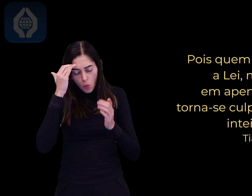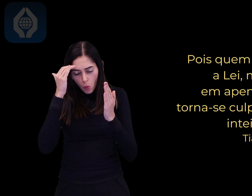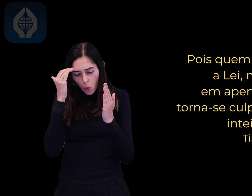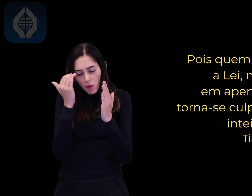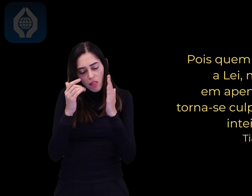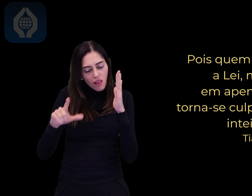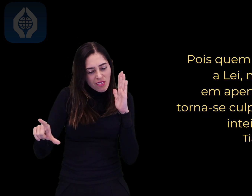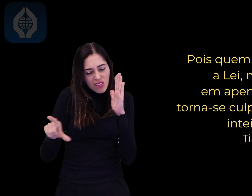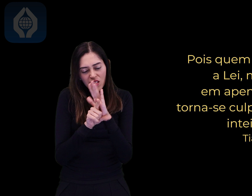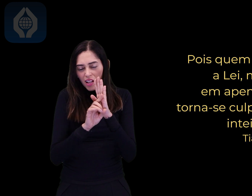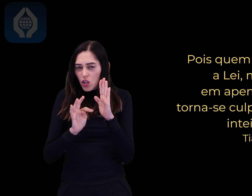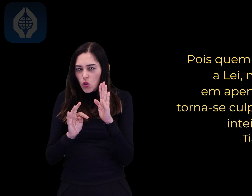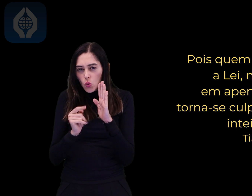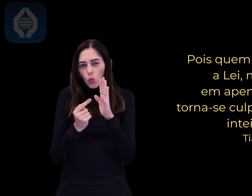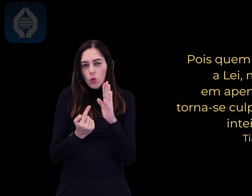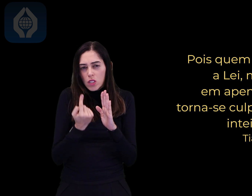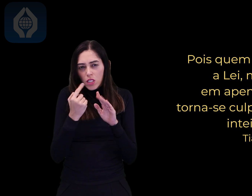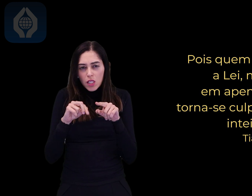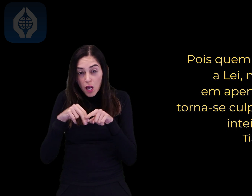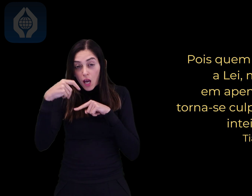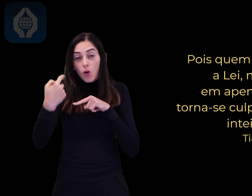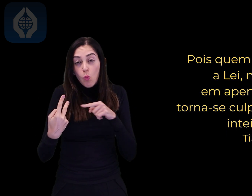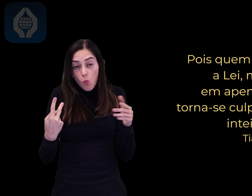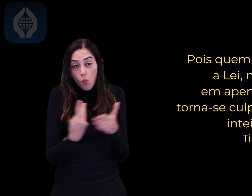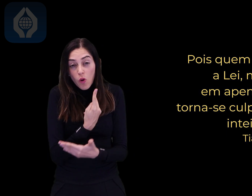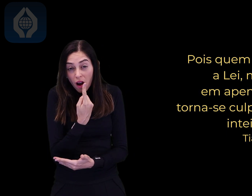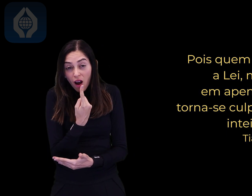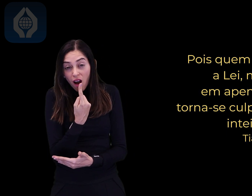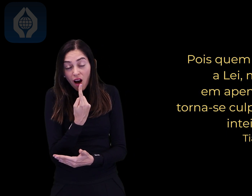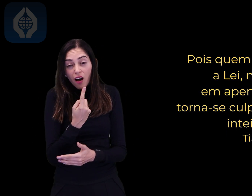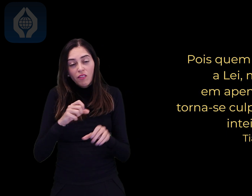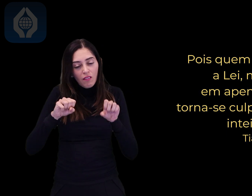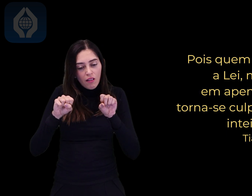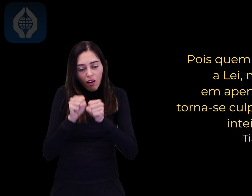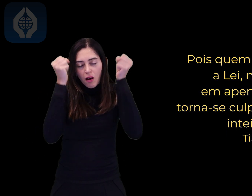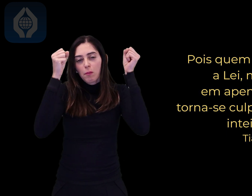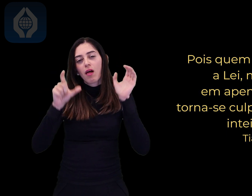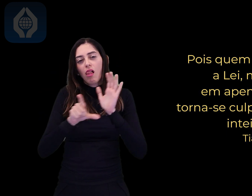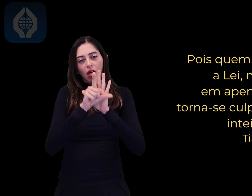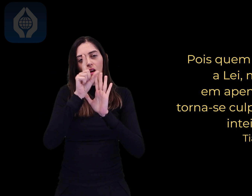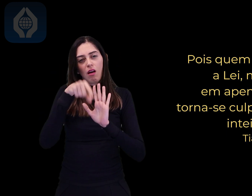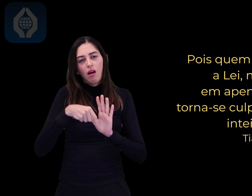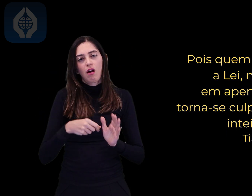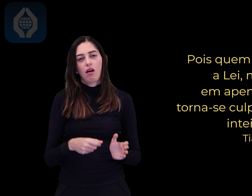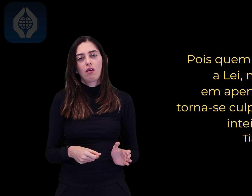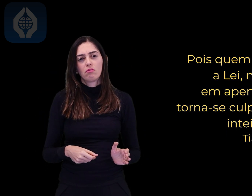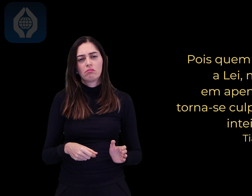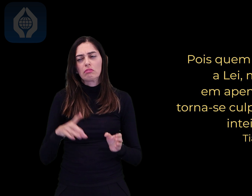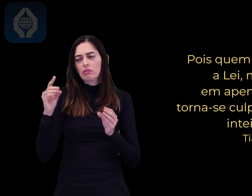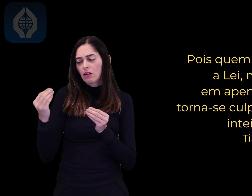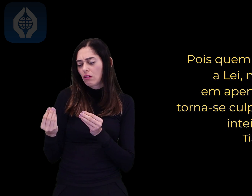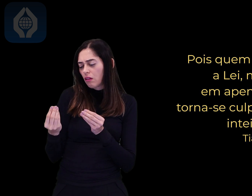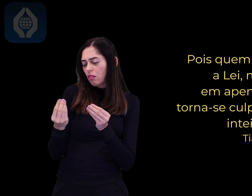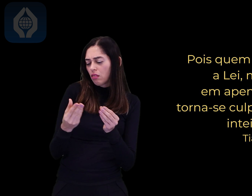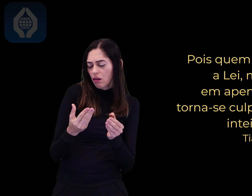Tiago 2:10, pois quem obedece a toda a lei, mas tropeça apenas em um ponto, torna-se culpado de